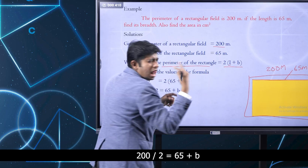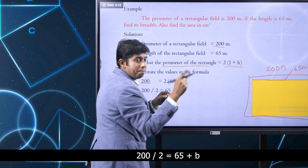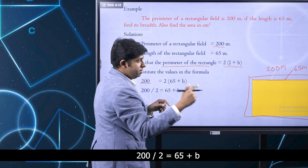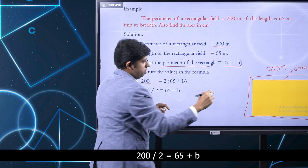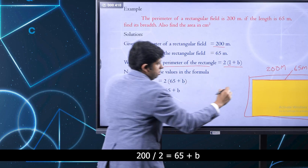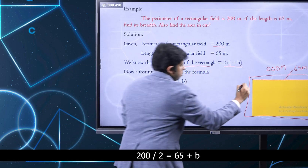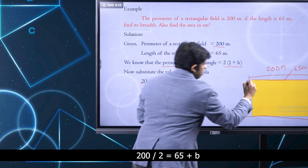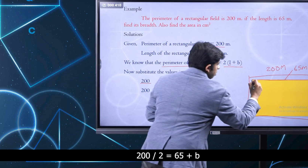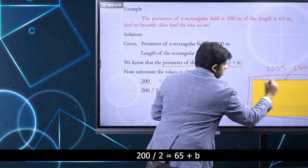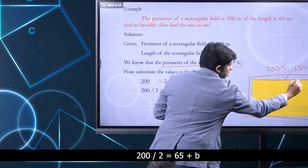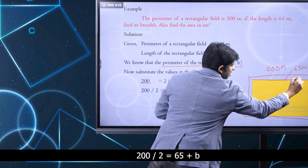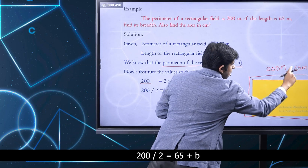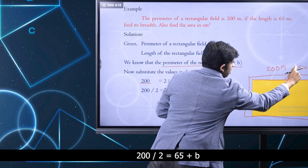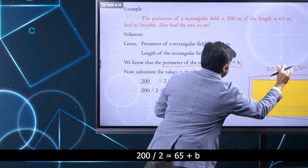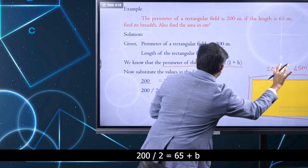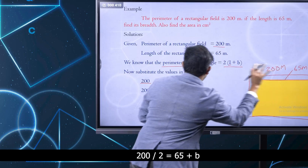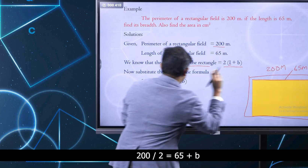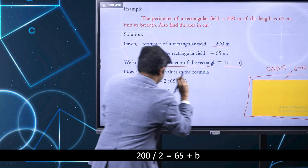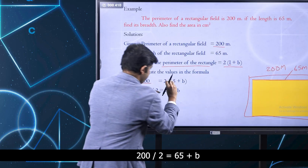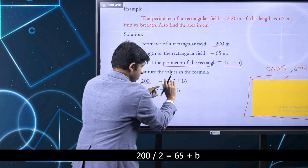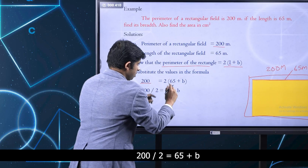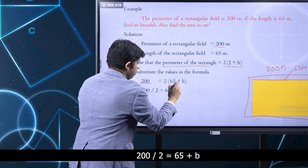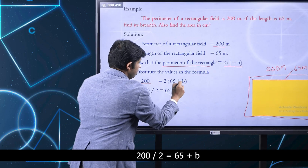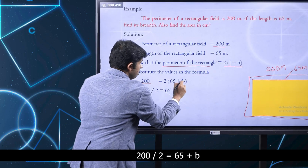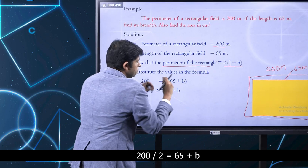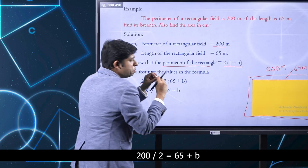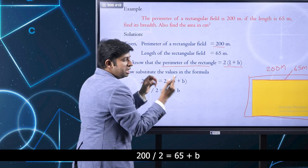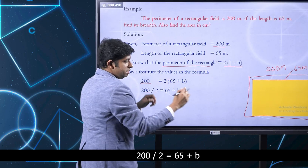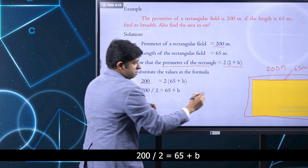200 डिवायडेड बाय 2 इज इक्वल टू 65 प्लस B,